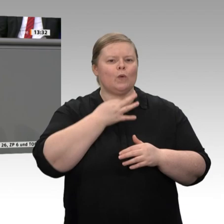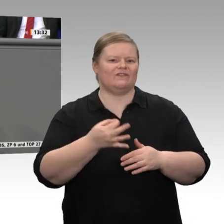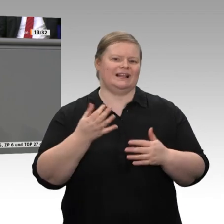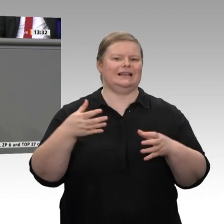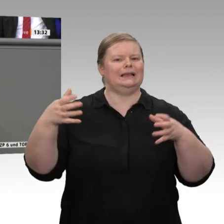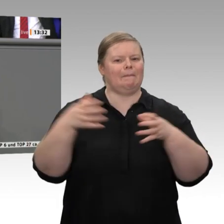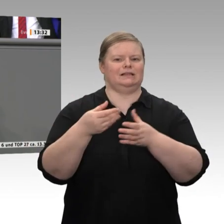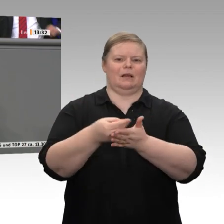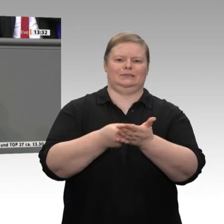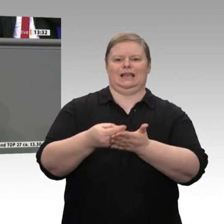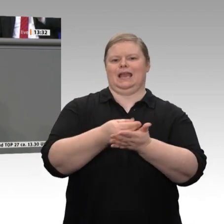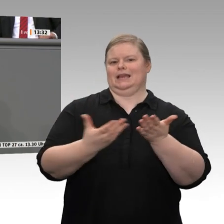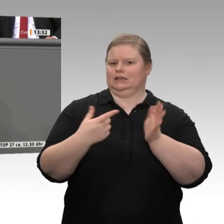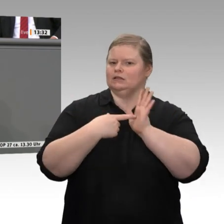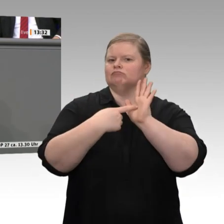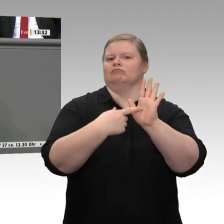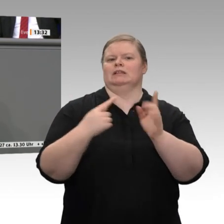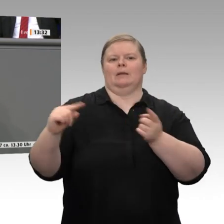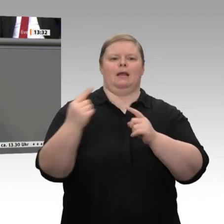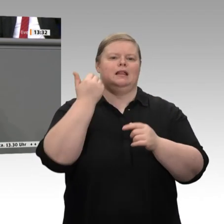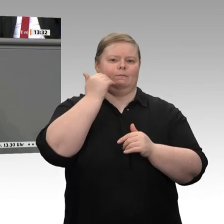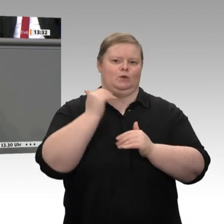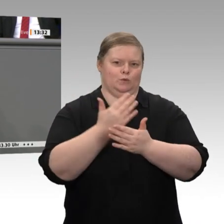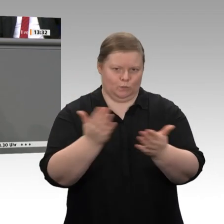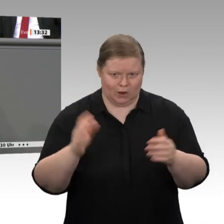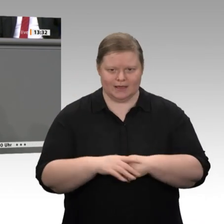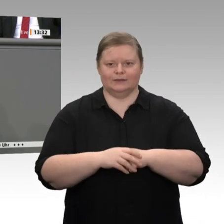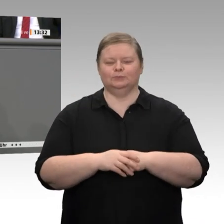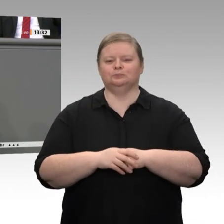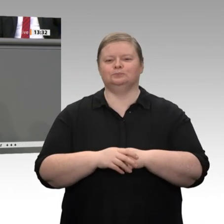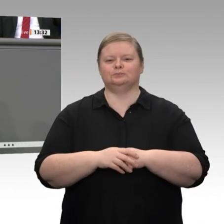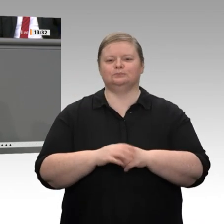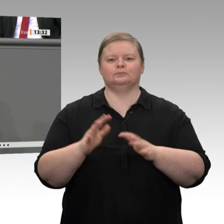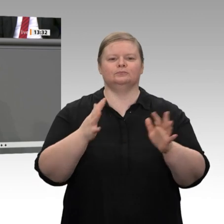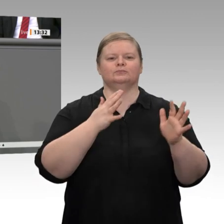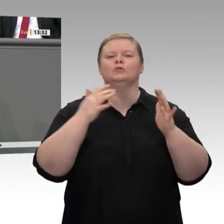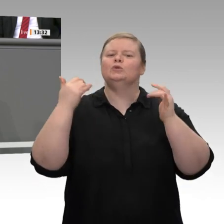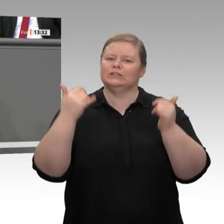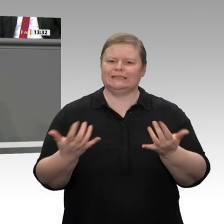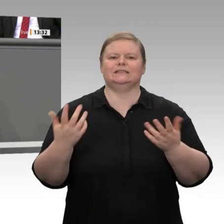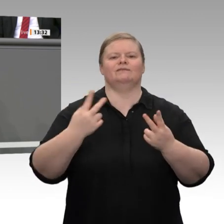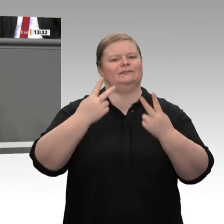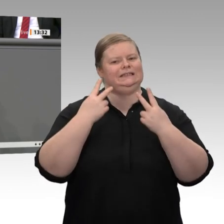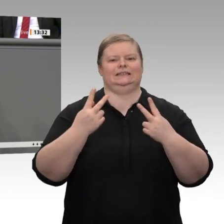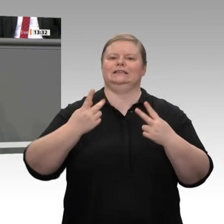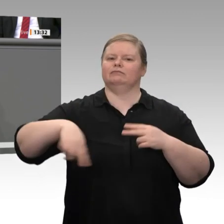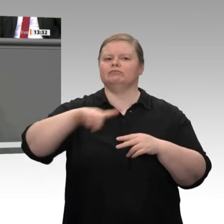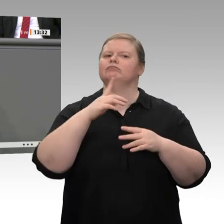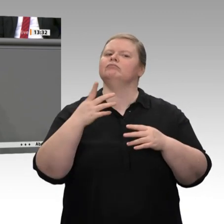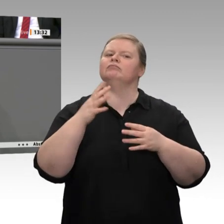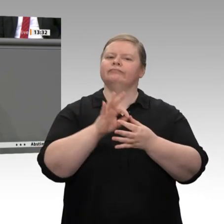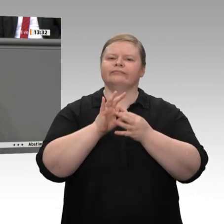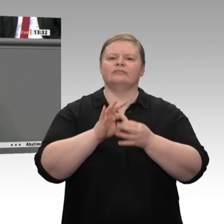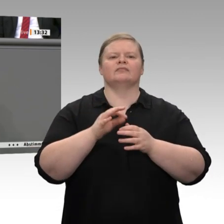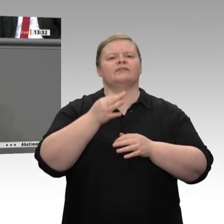wichtig, dass wir uns, um Klarheit in dieser Frage zu gewinnen, eben auch den Geist der Verfassung zu dieser Frage